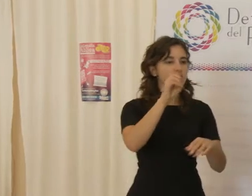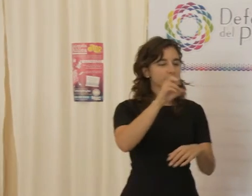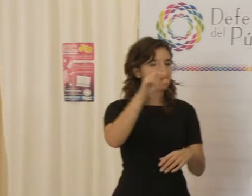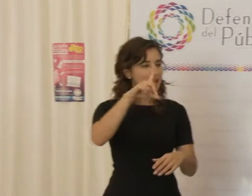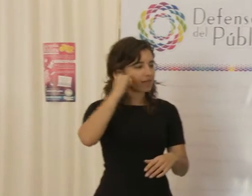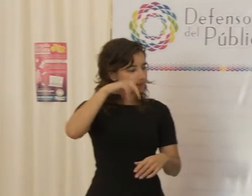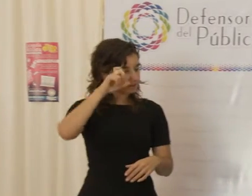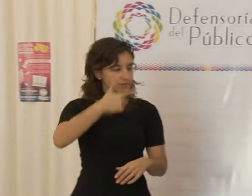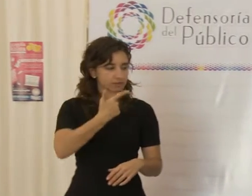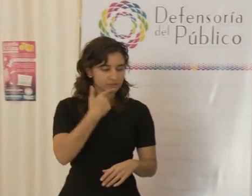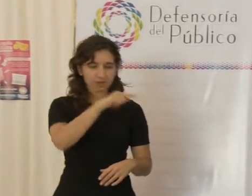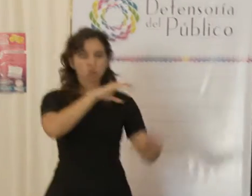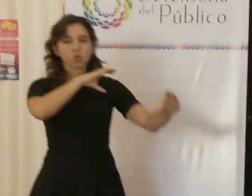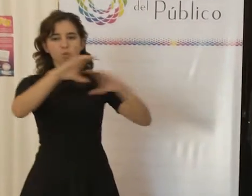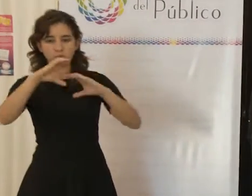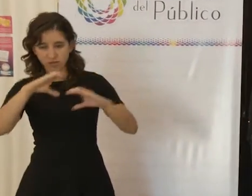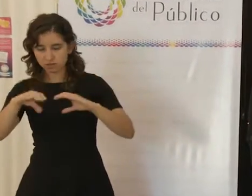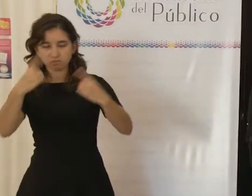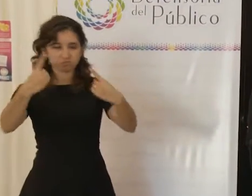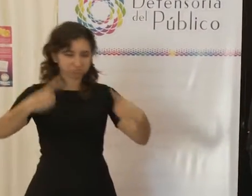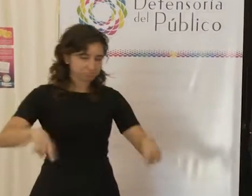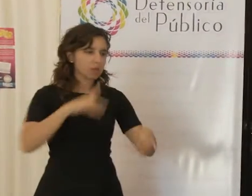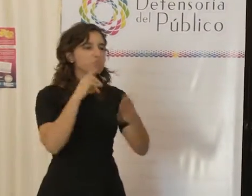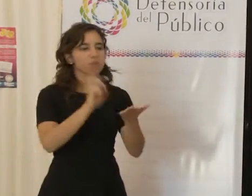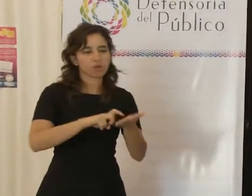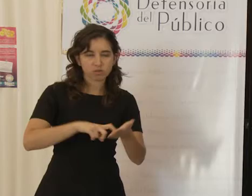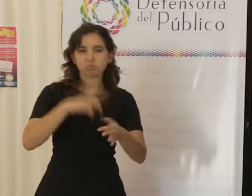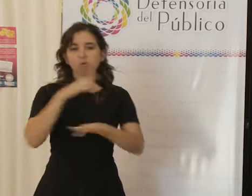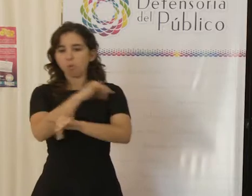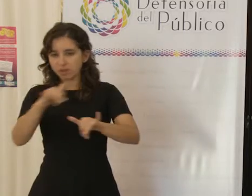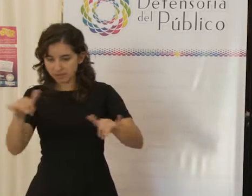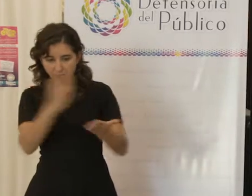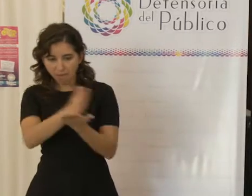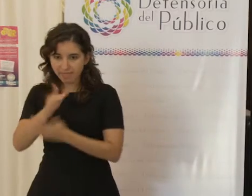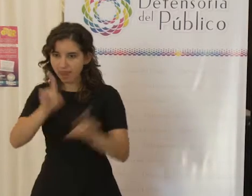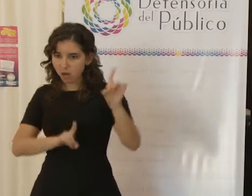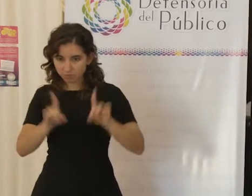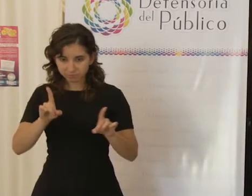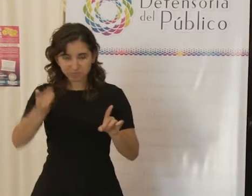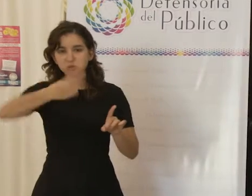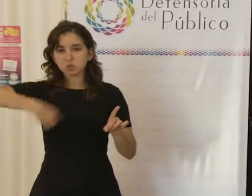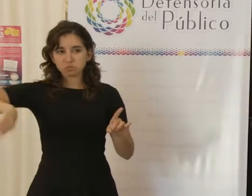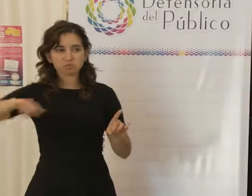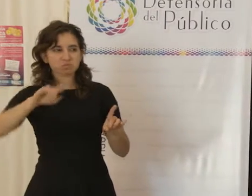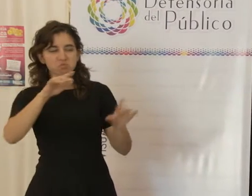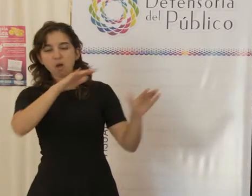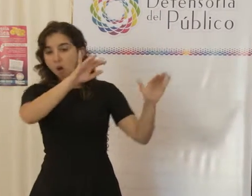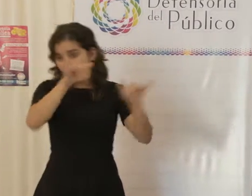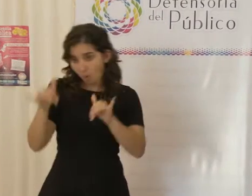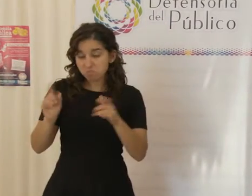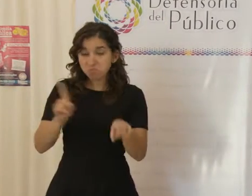tenemos materias como periodismo diseño y publicidad que nos que estas materias nos permiten aún siendo chicos para algunos adultos